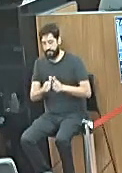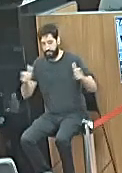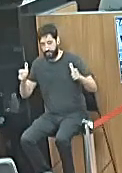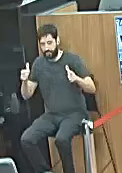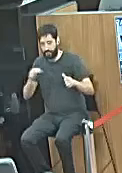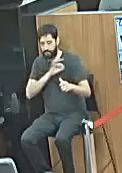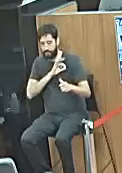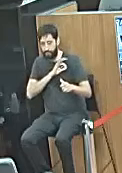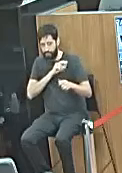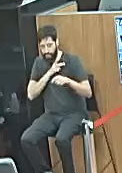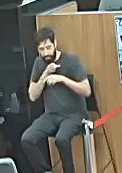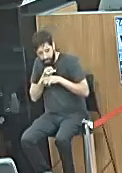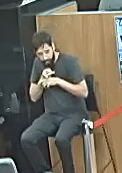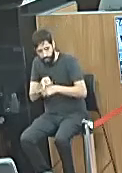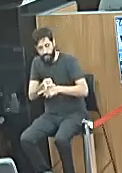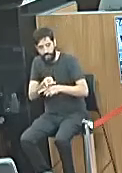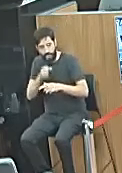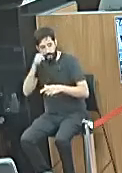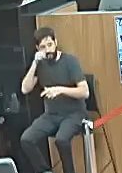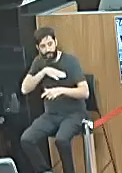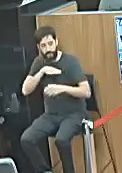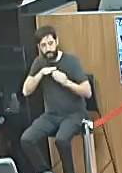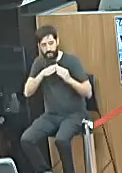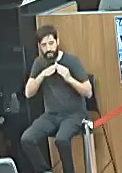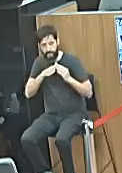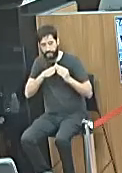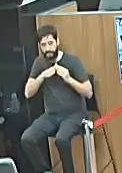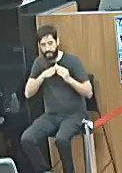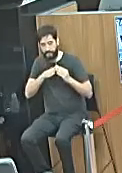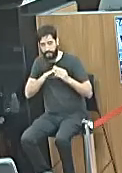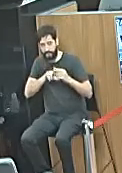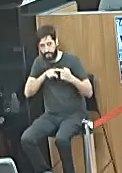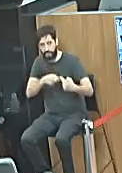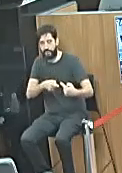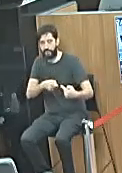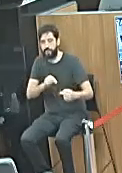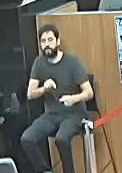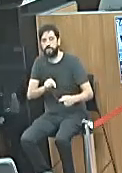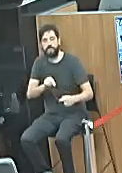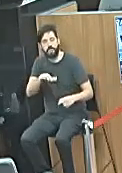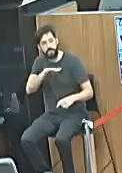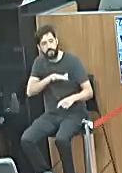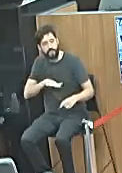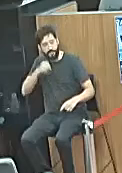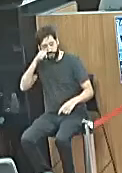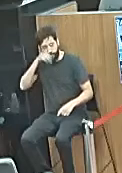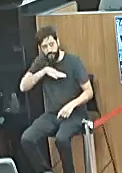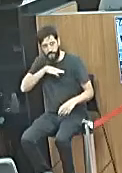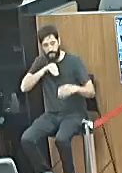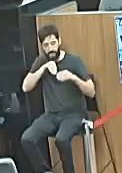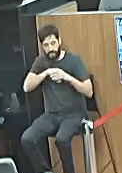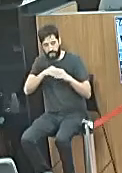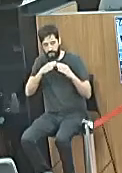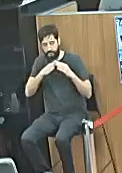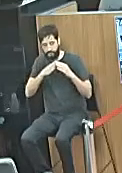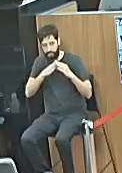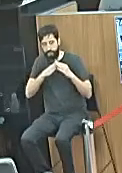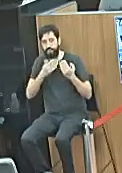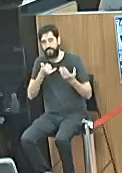da violência doméstica visando enfrentar o atual grade cenário da violência doméstica